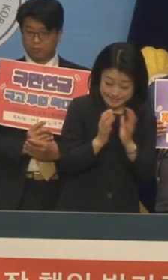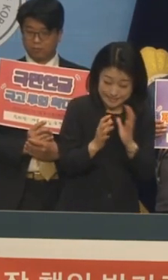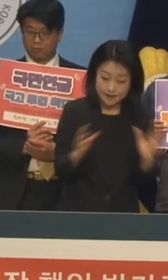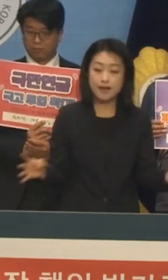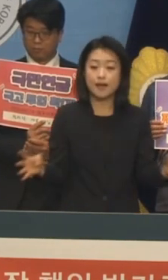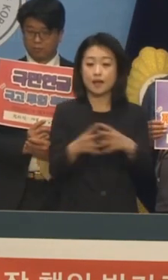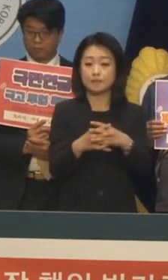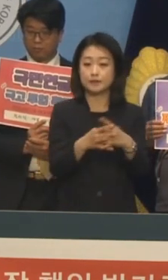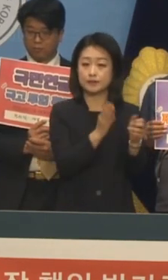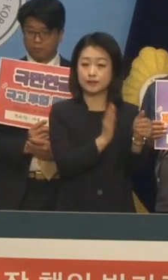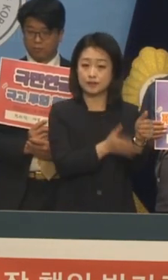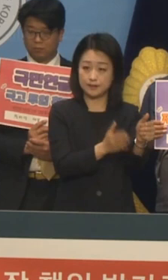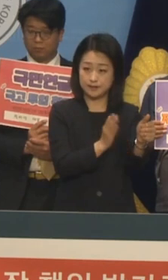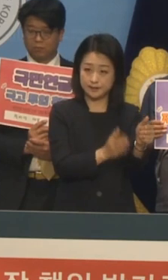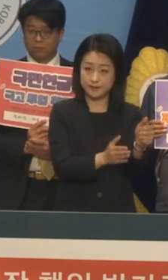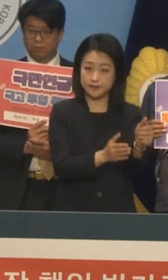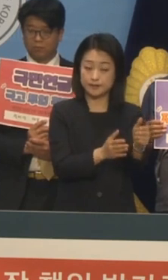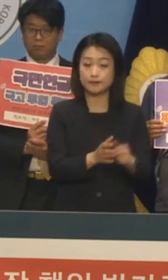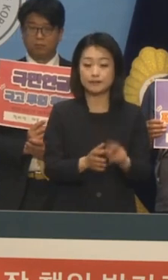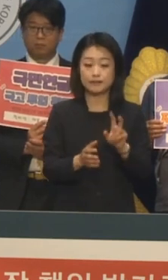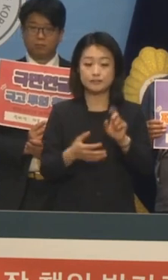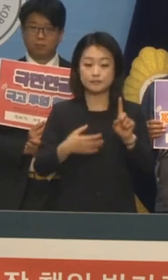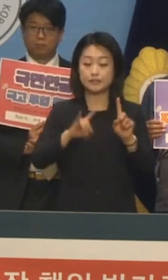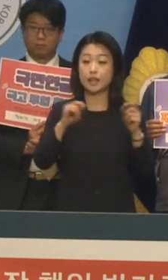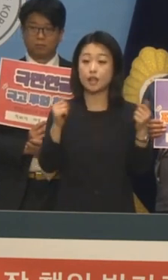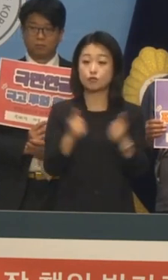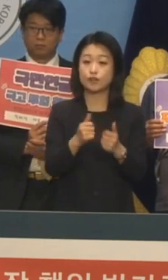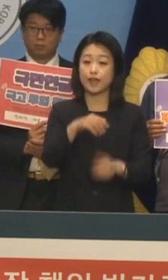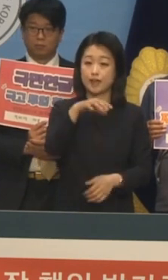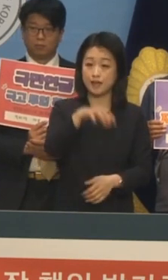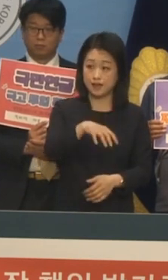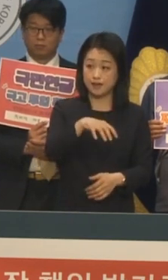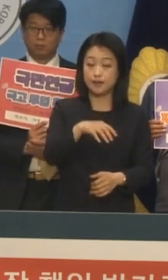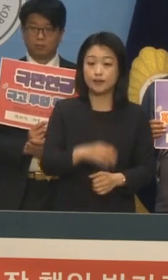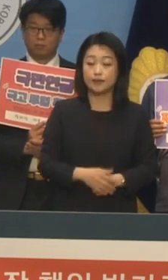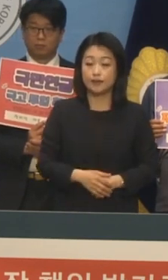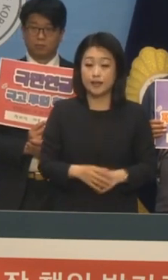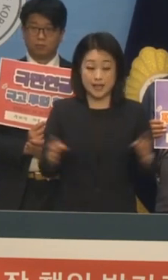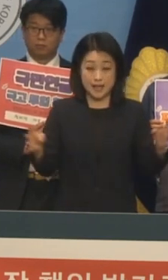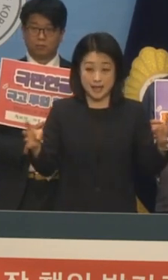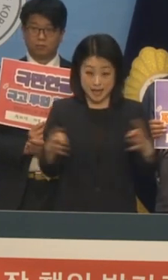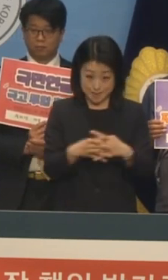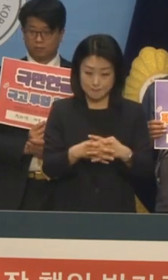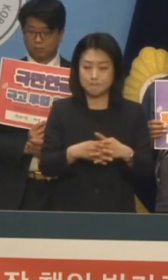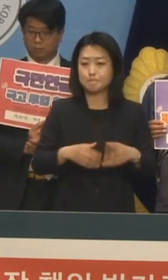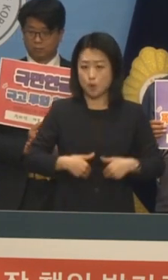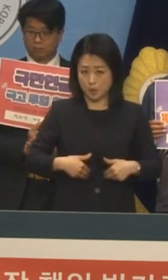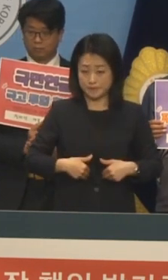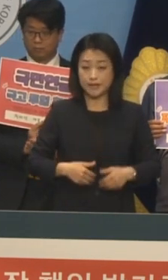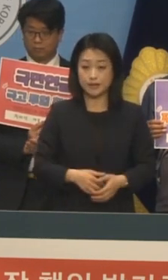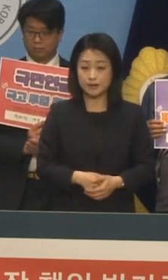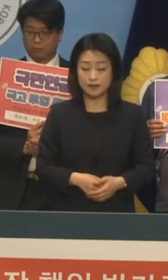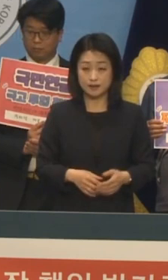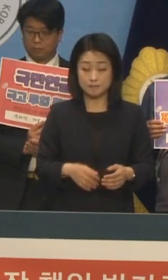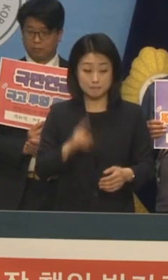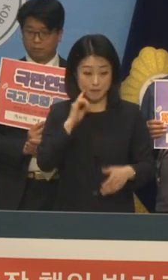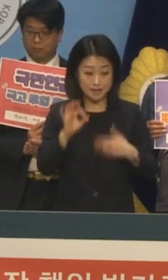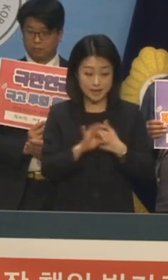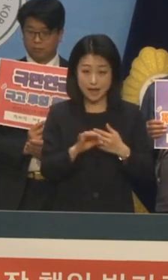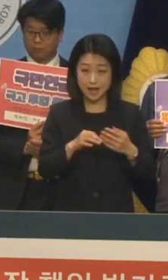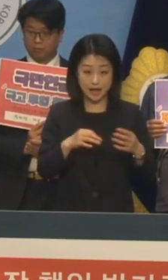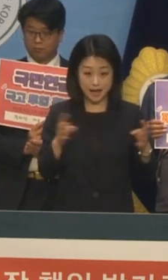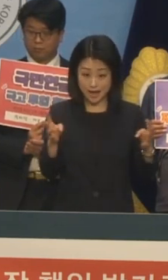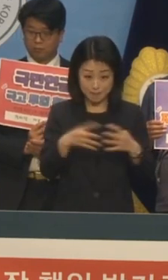합의해야 합니다. 21대 국회에서 합의를 끝내지 않고